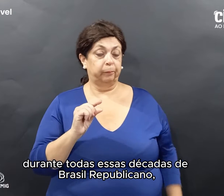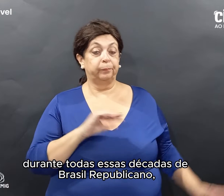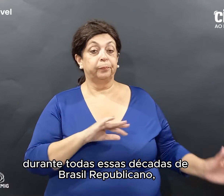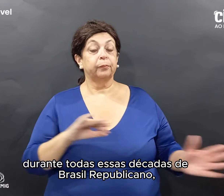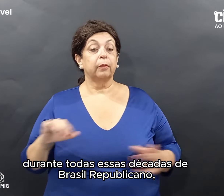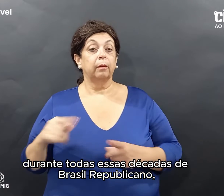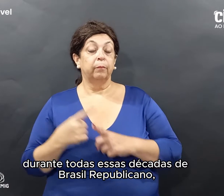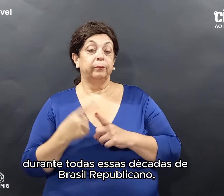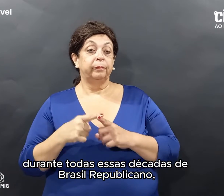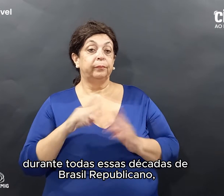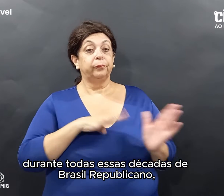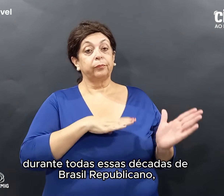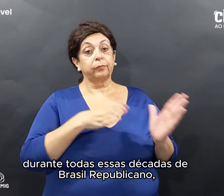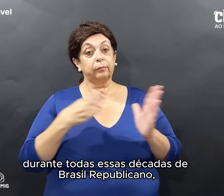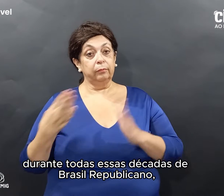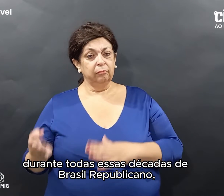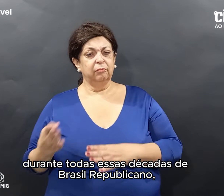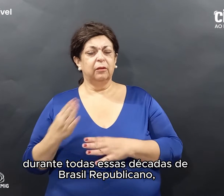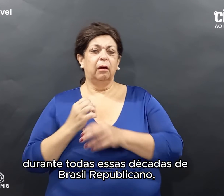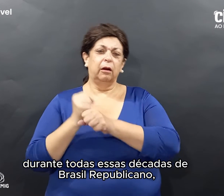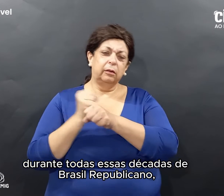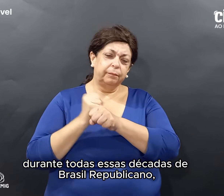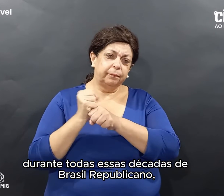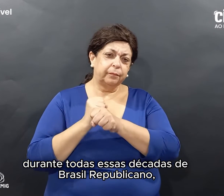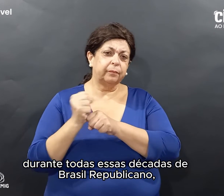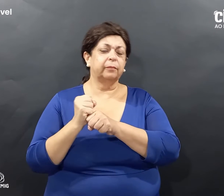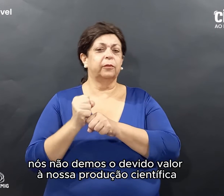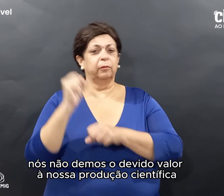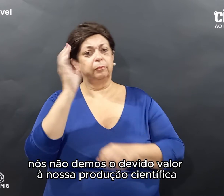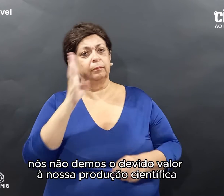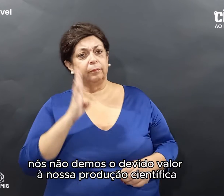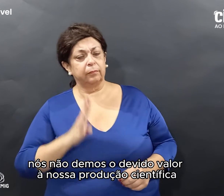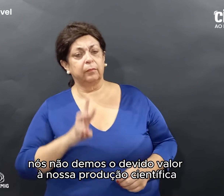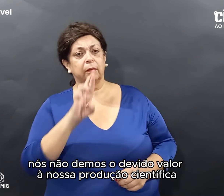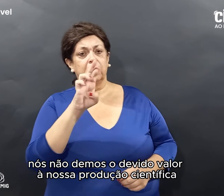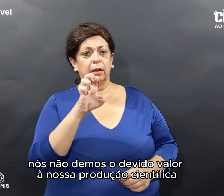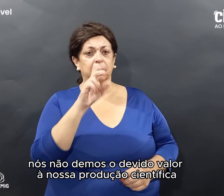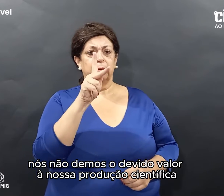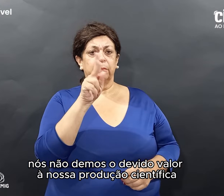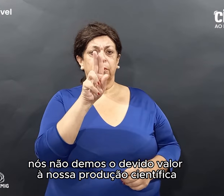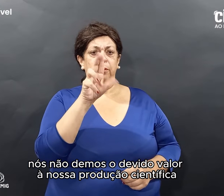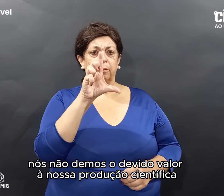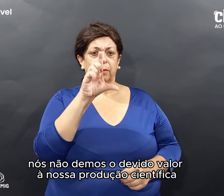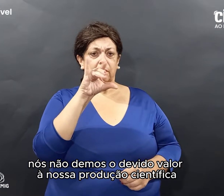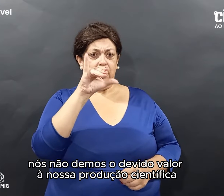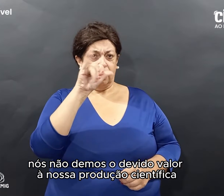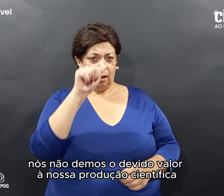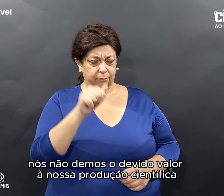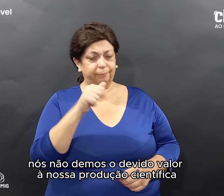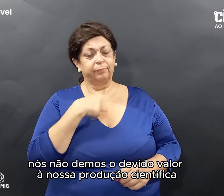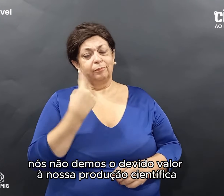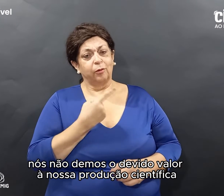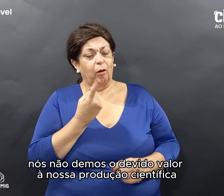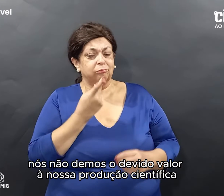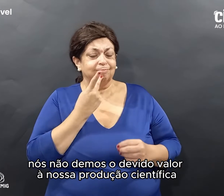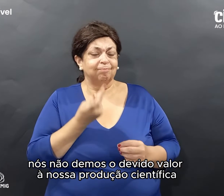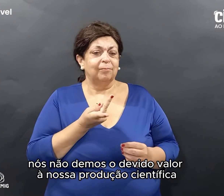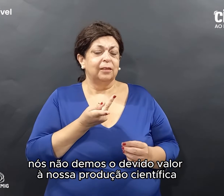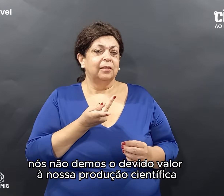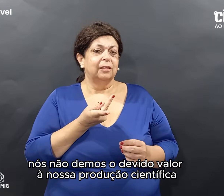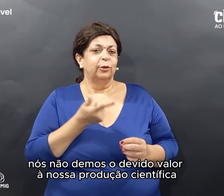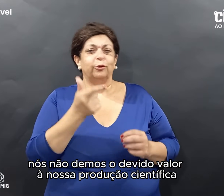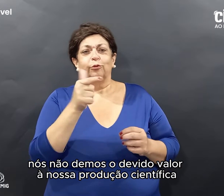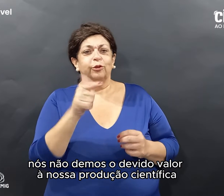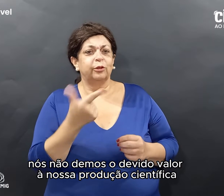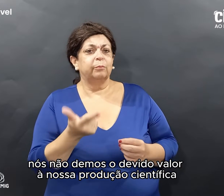durante, né, todas essas décadas aí de Brasil republicano, nós não demos o devido valor à nossa